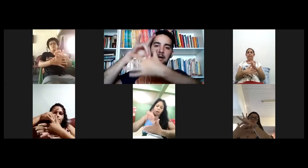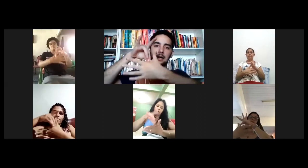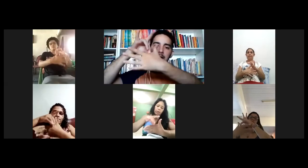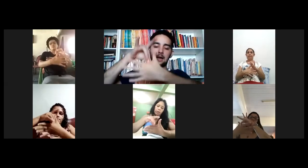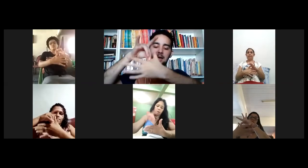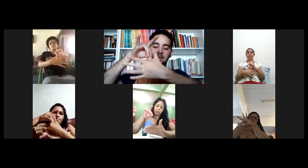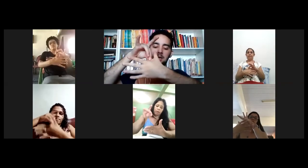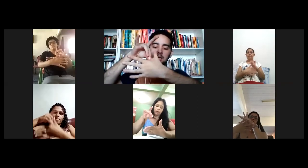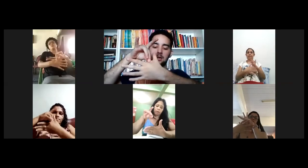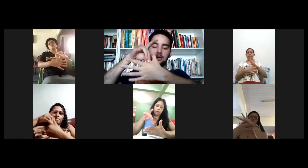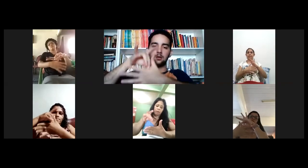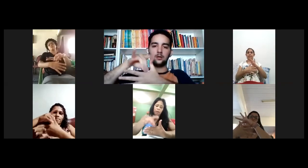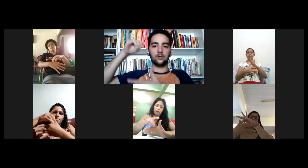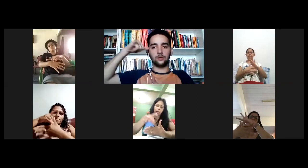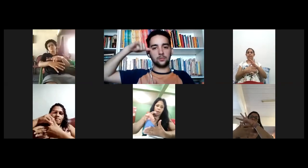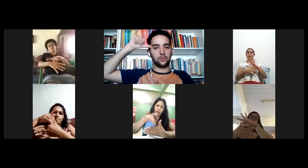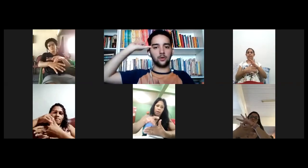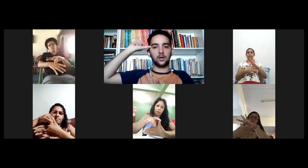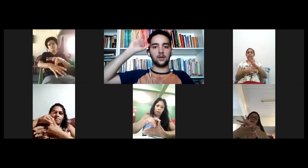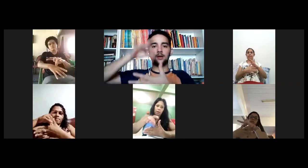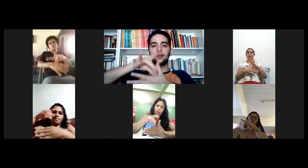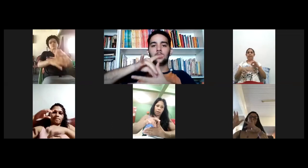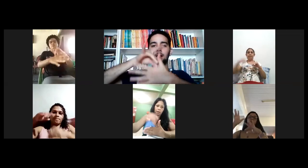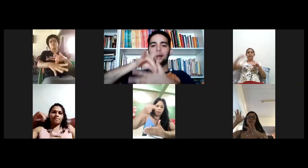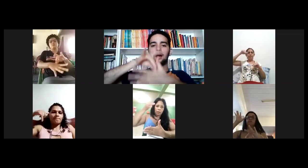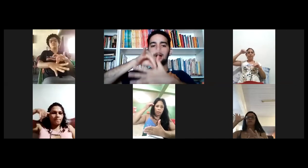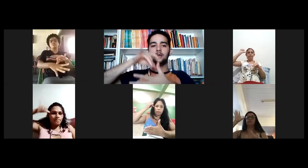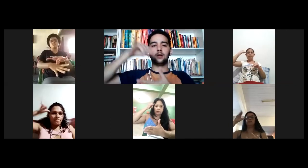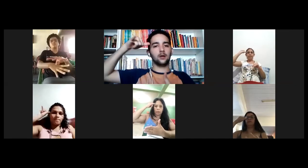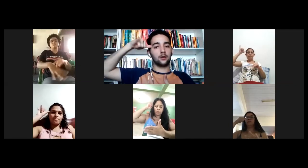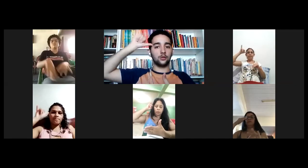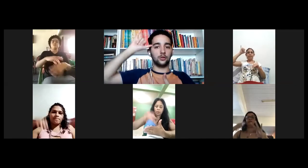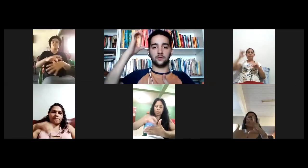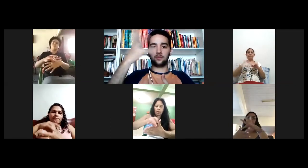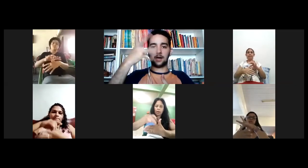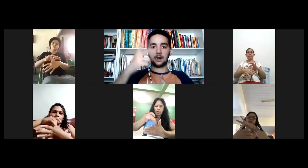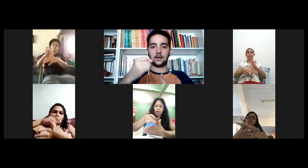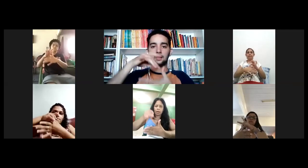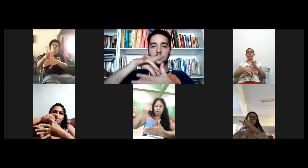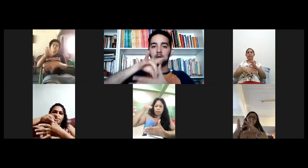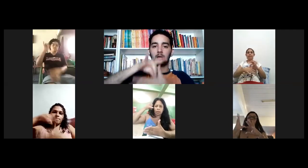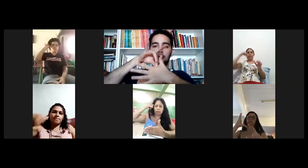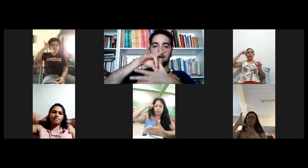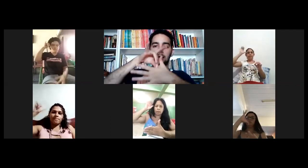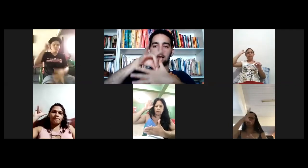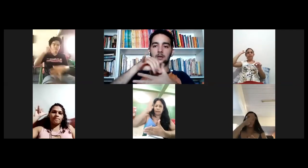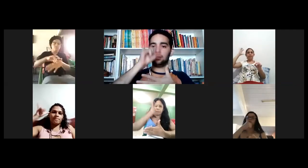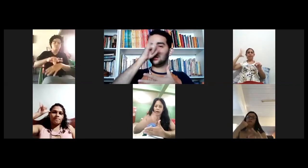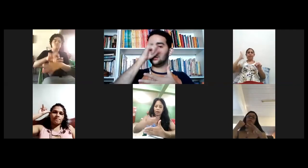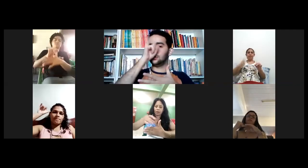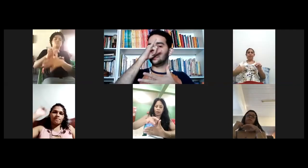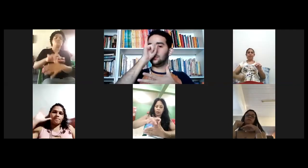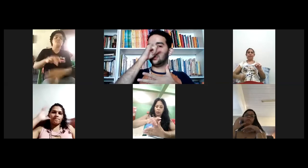Então, carne de boi, carne de vaca,